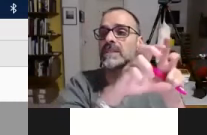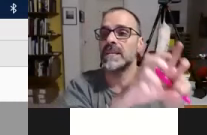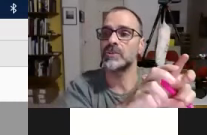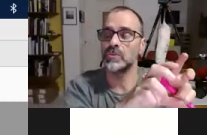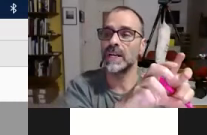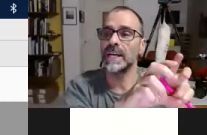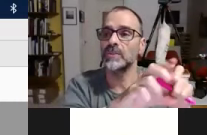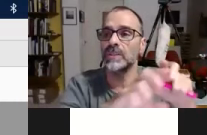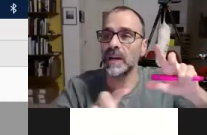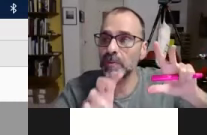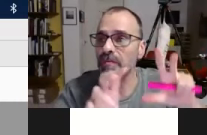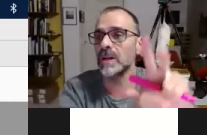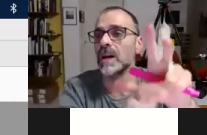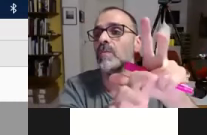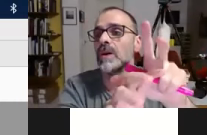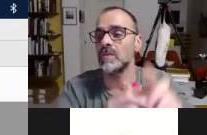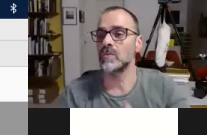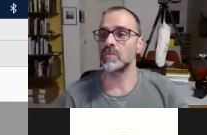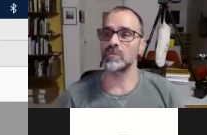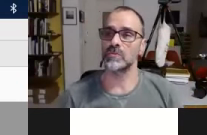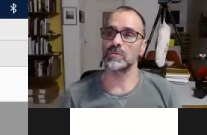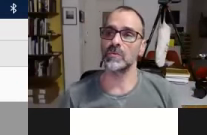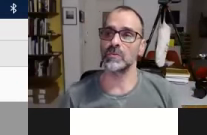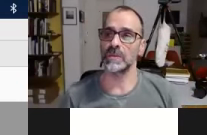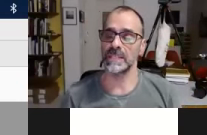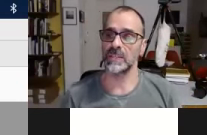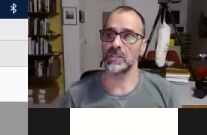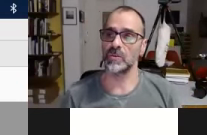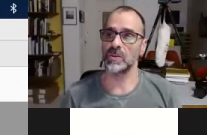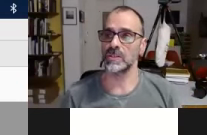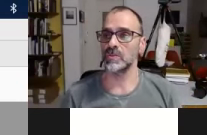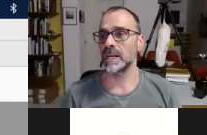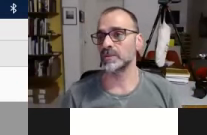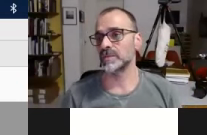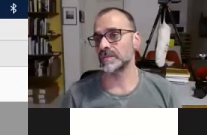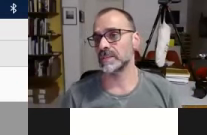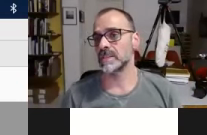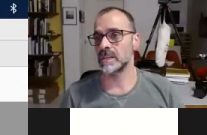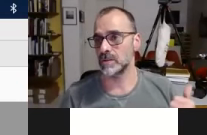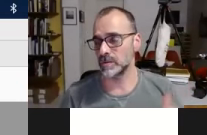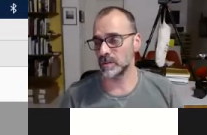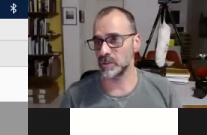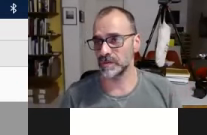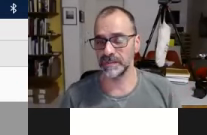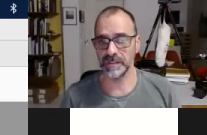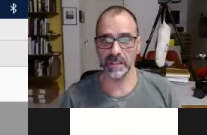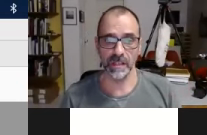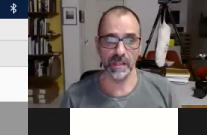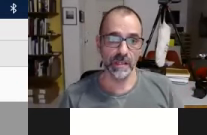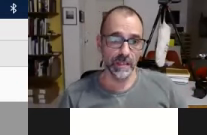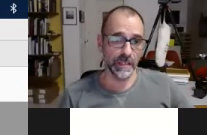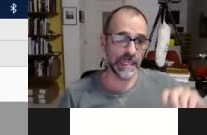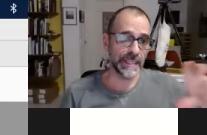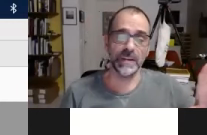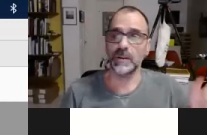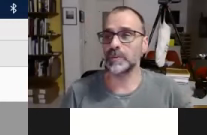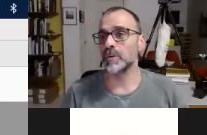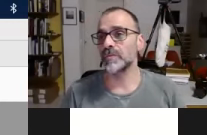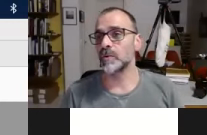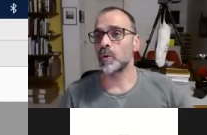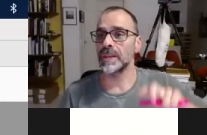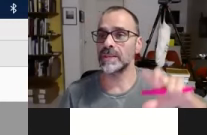fazer amizade com o Daido, que vai provocar uma série de coisas que o Daido vai fazer e a gente vai ver. Ele que